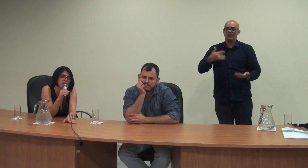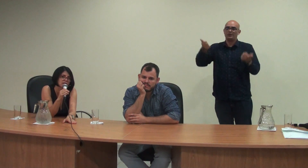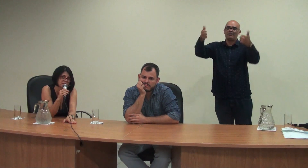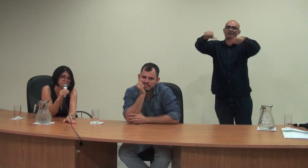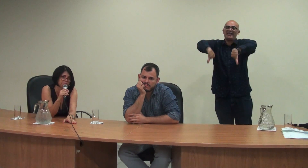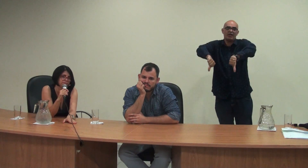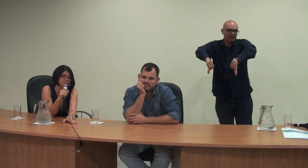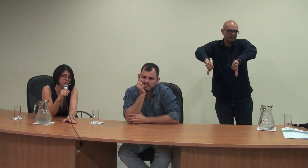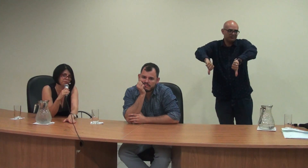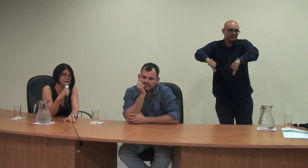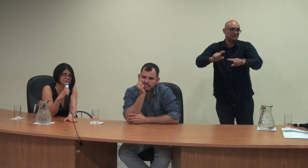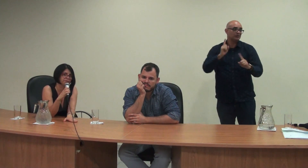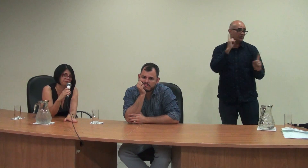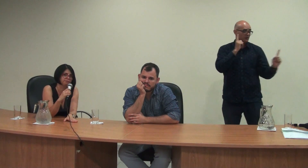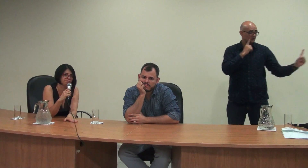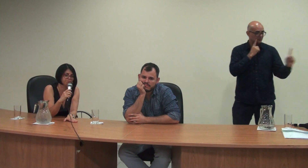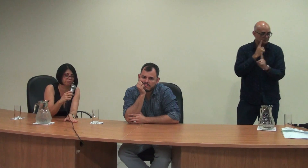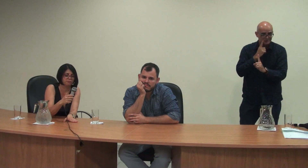língua de sinais.